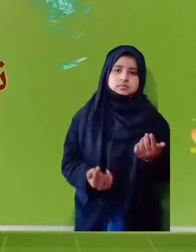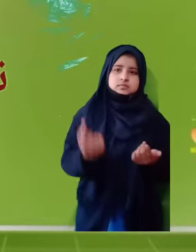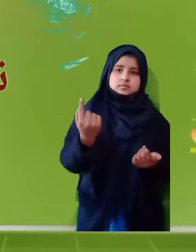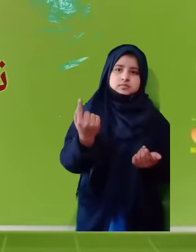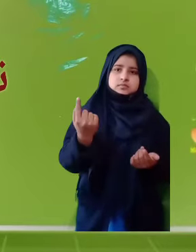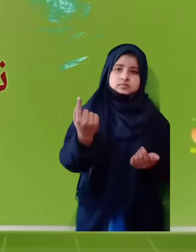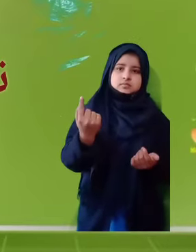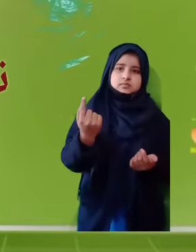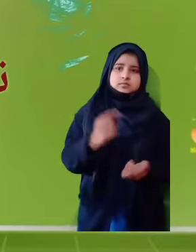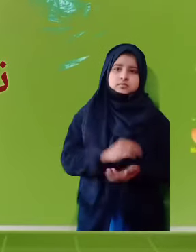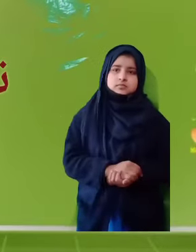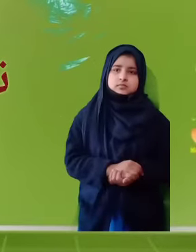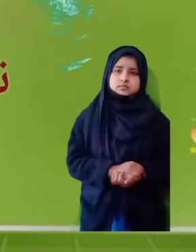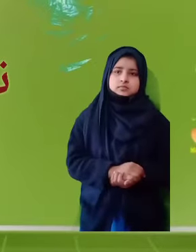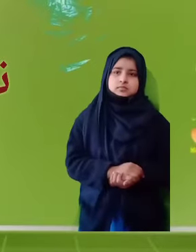नाइट्रोजन,